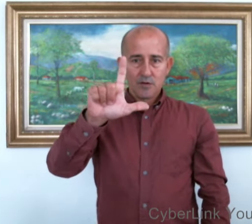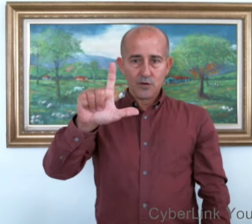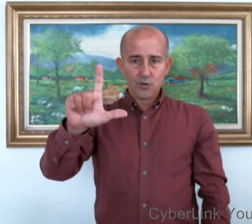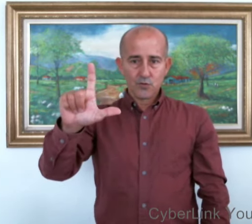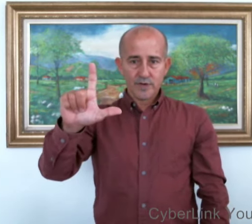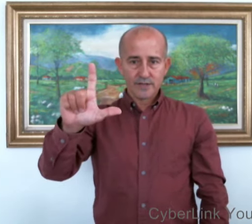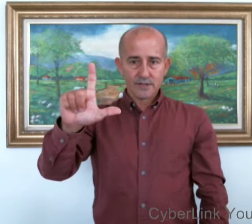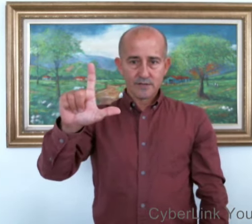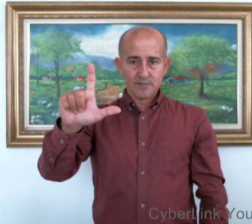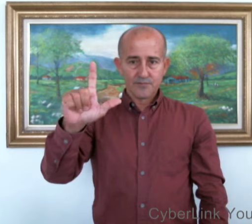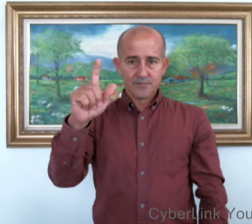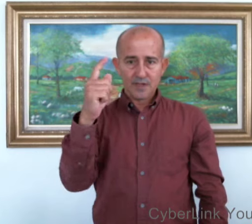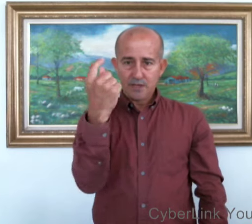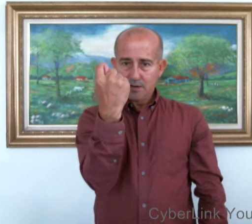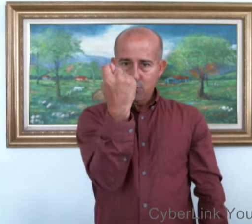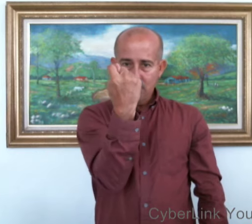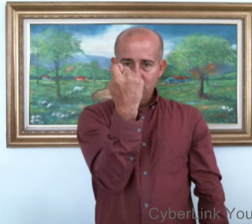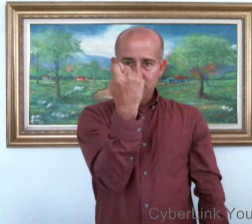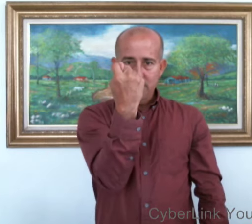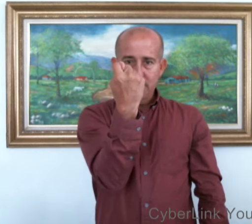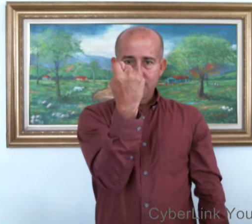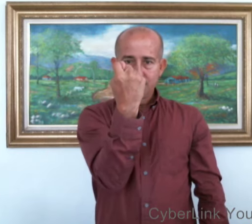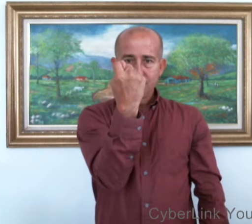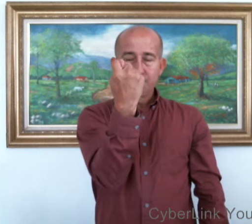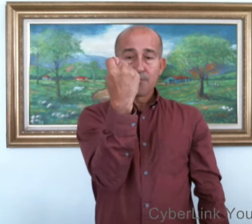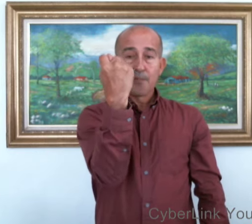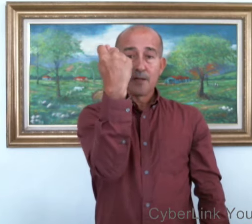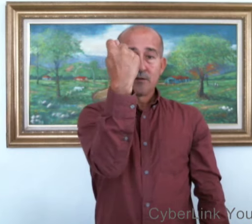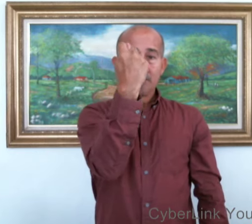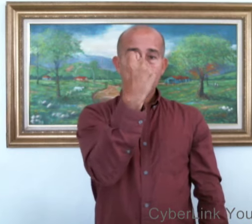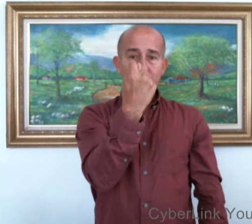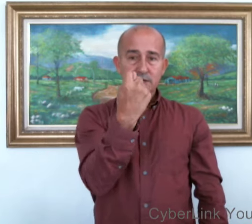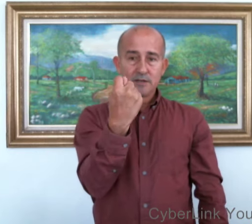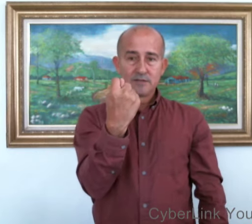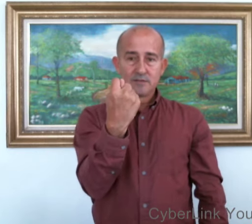Lunes. Giramos la muñeca. Martes.